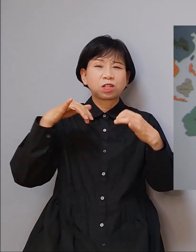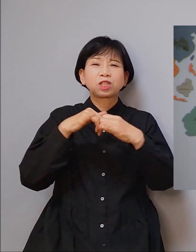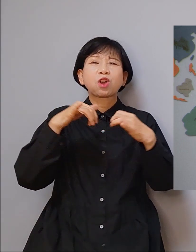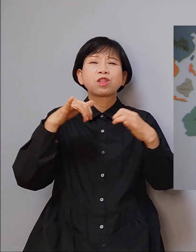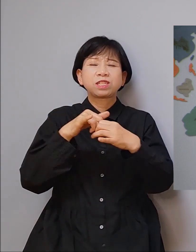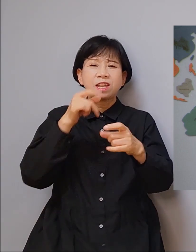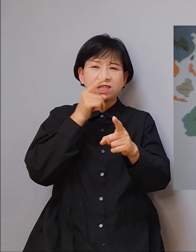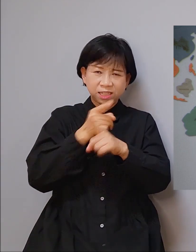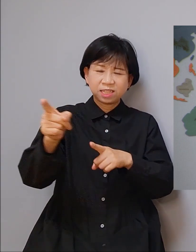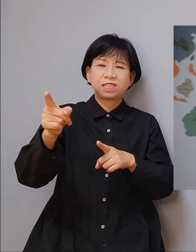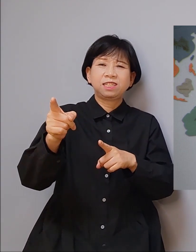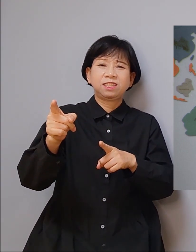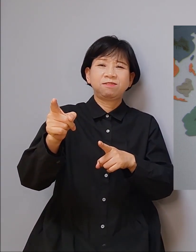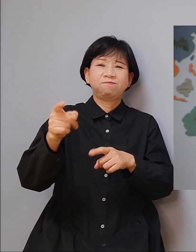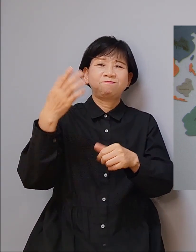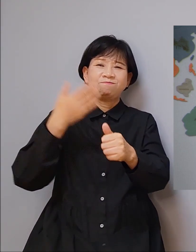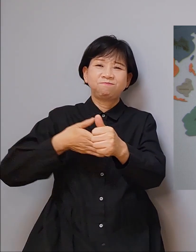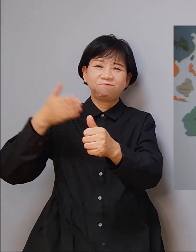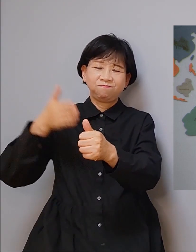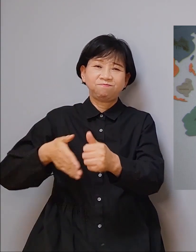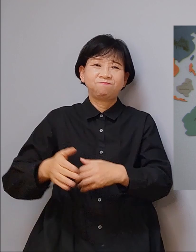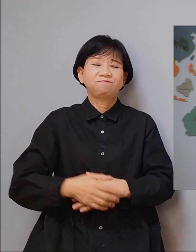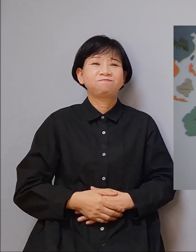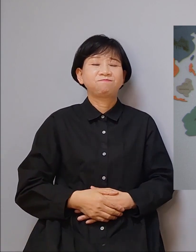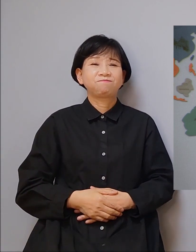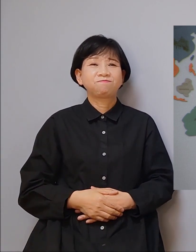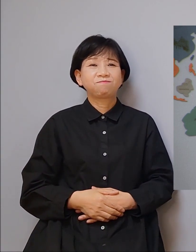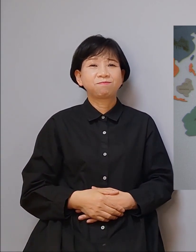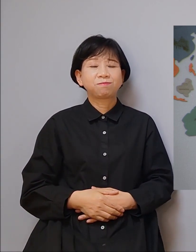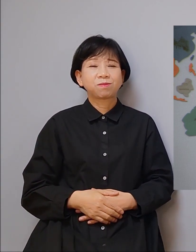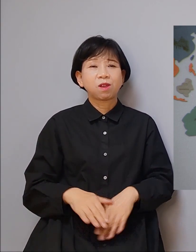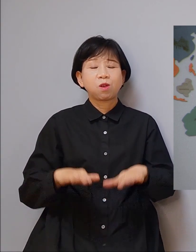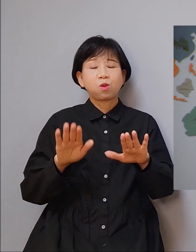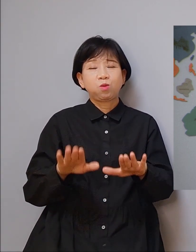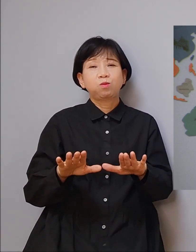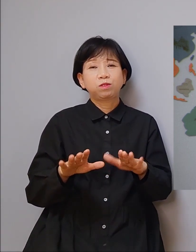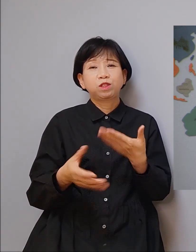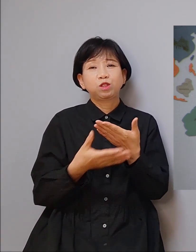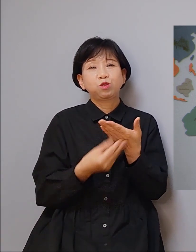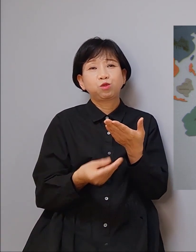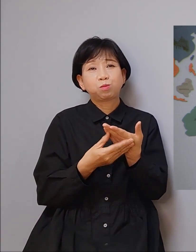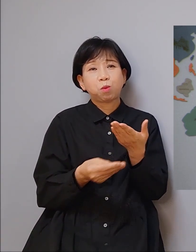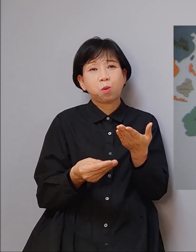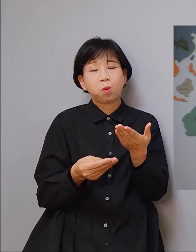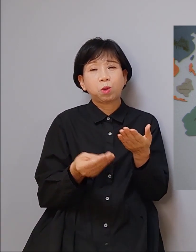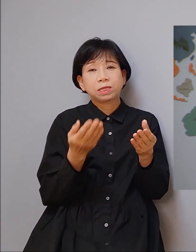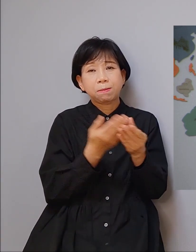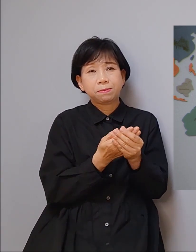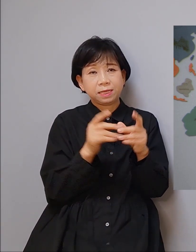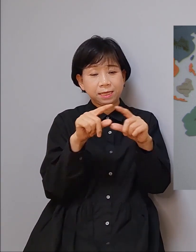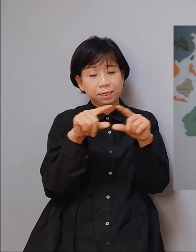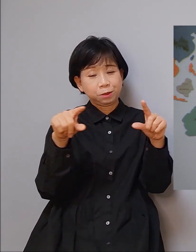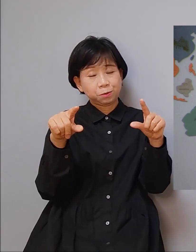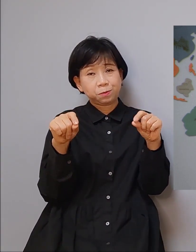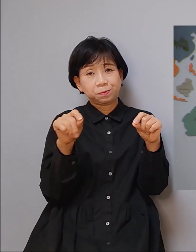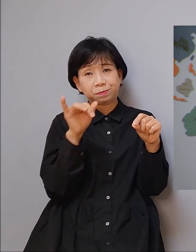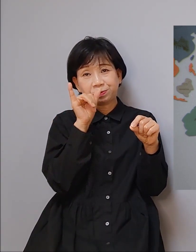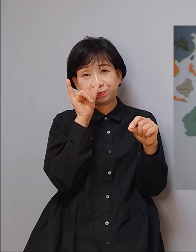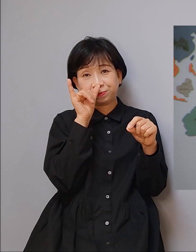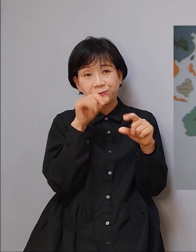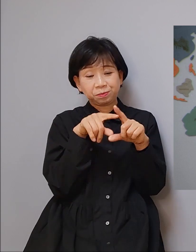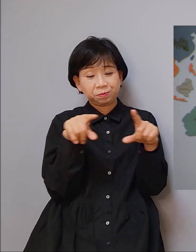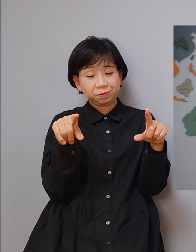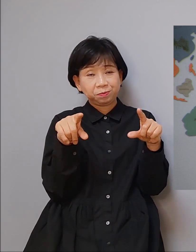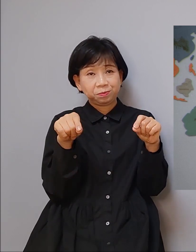가운데 승리하시기를 바랍니다. 오늘 주보에 삽지되어져 있었던 조그마한 종이가 있어요. 앞에 우리